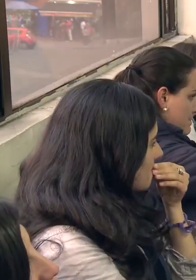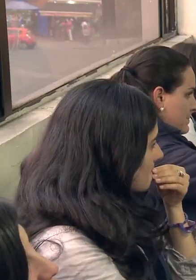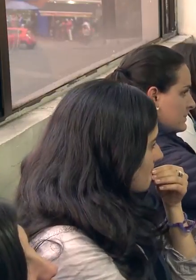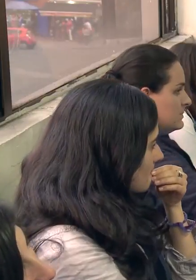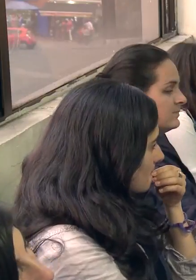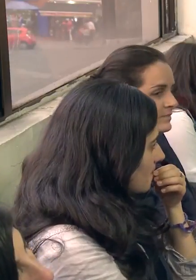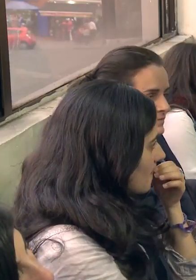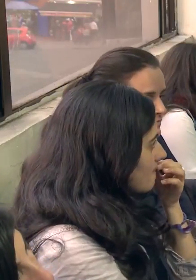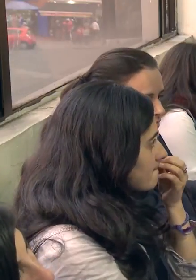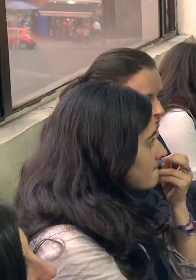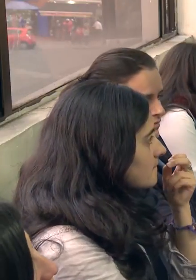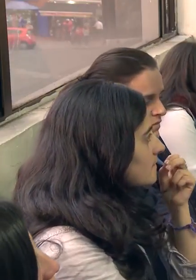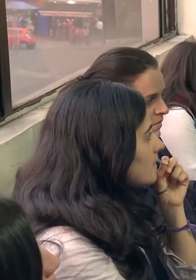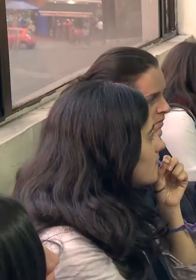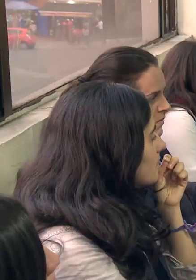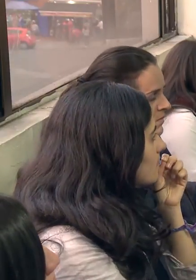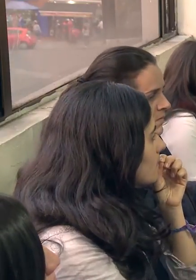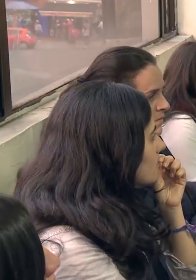¿Alguien más?